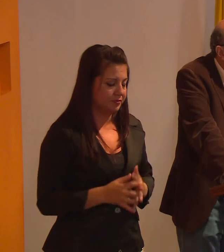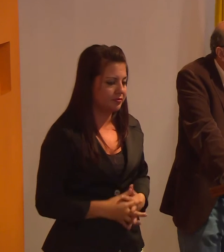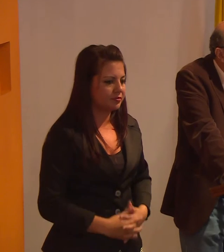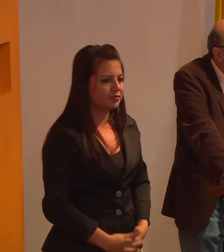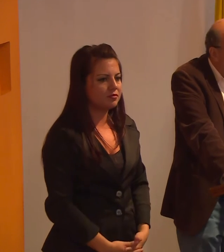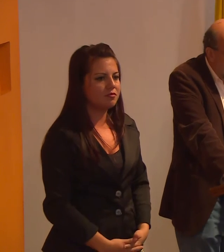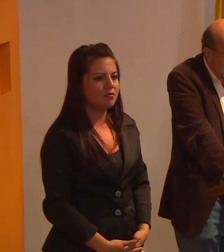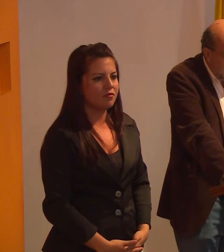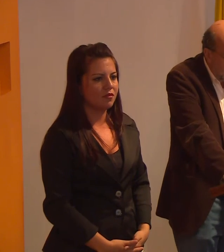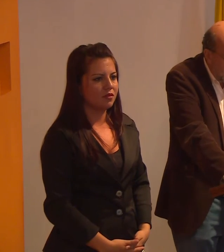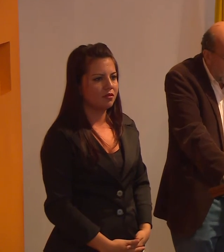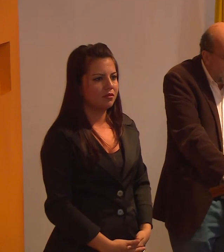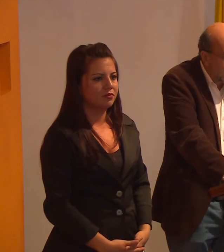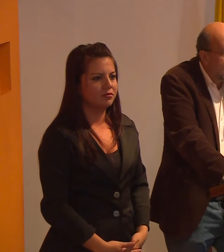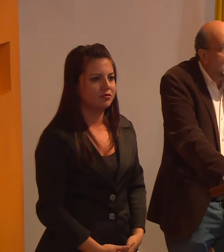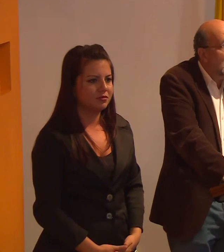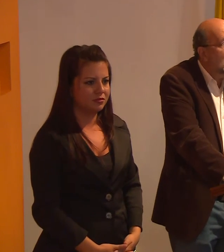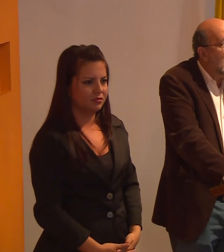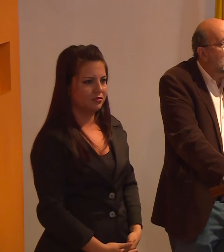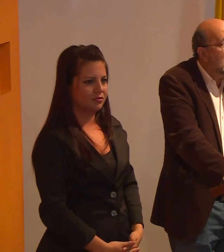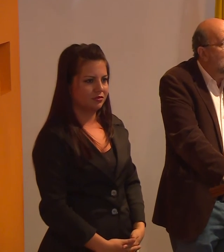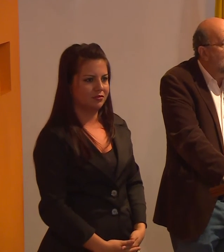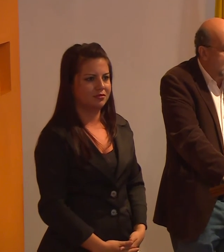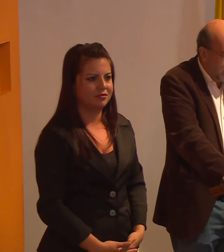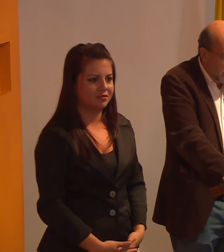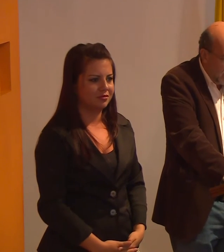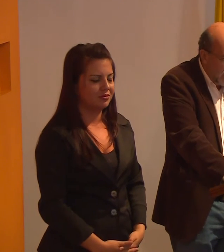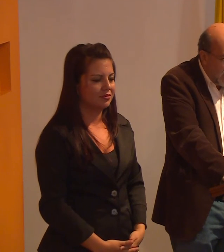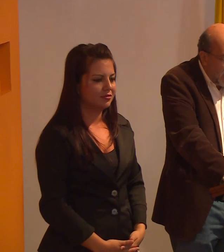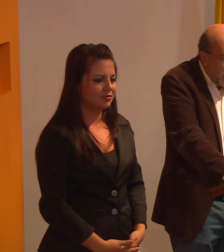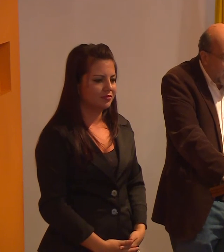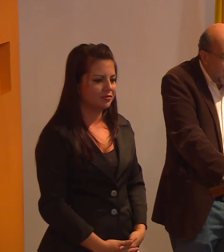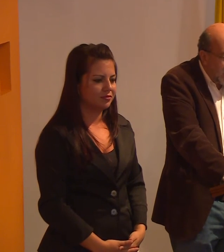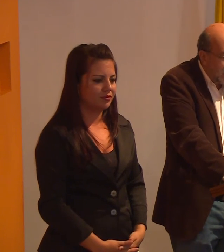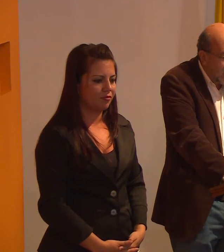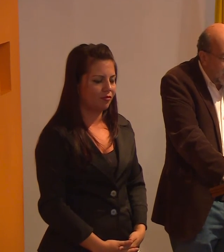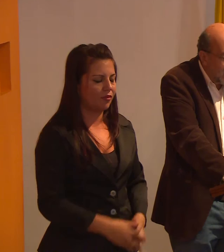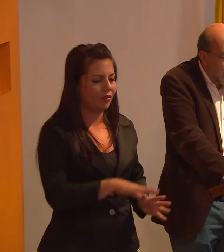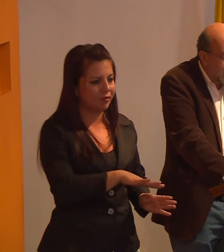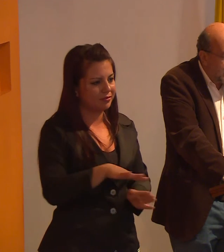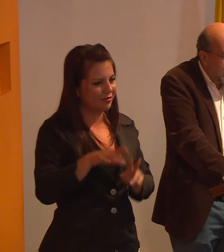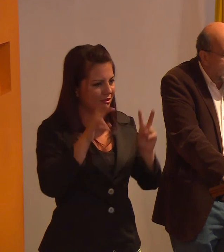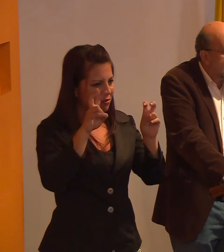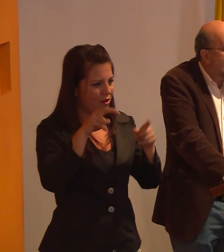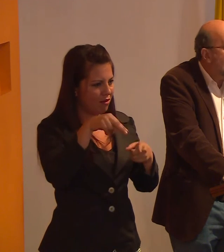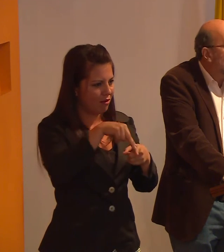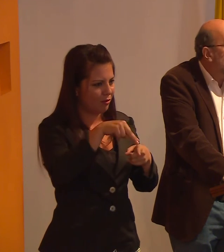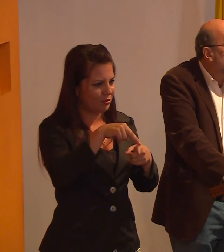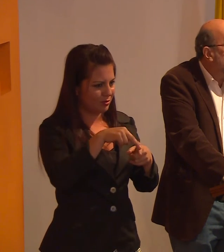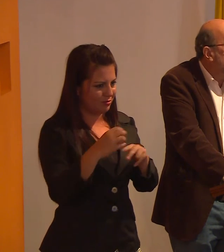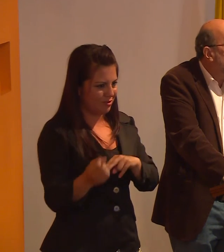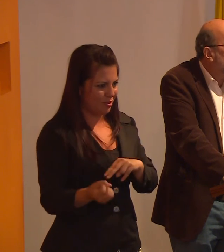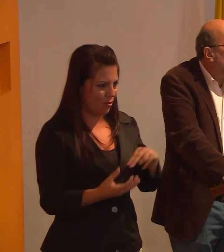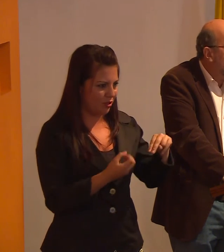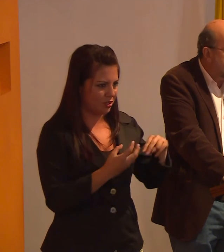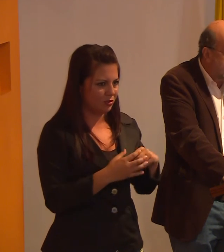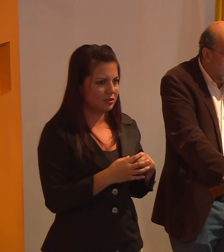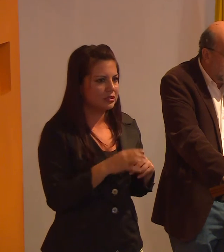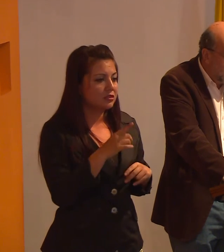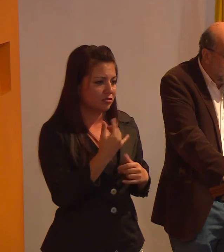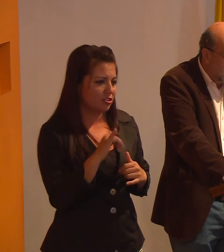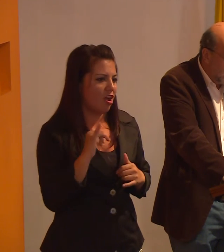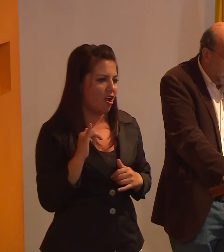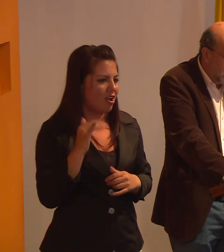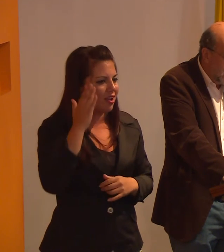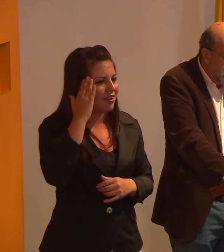En materia de recursos educativos, hemos adquirido las bases de datos más importantes